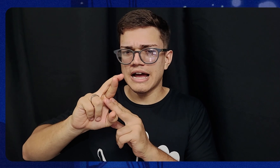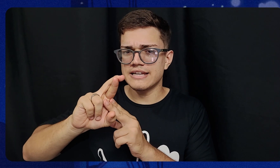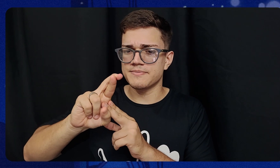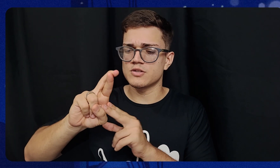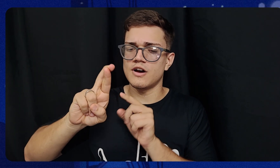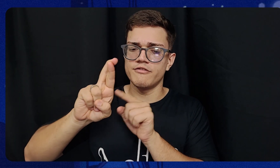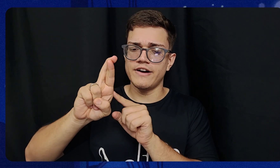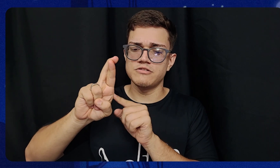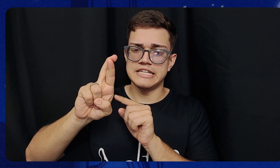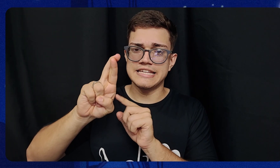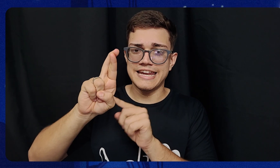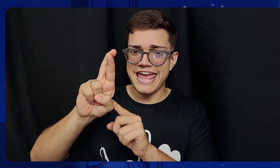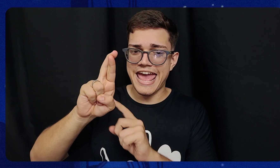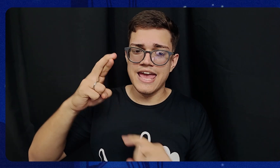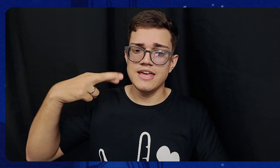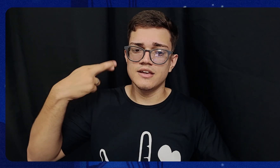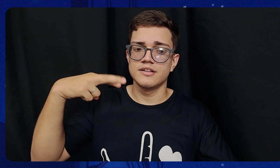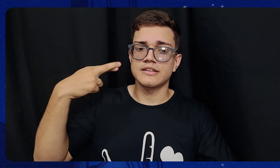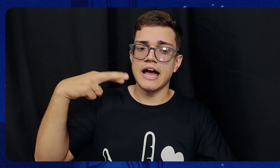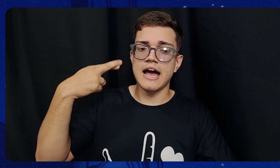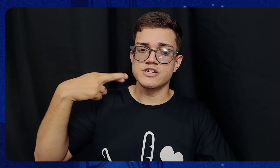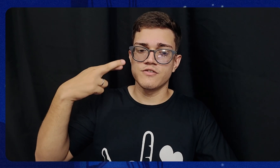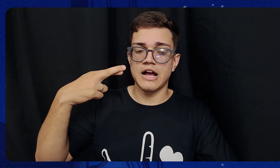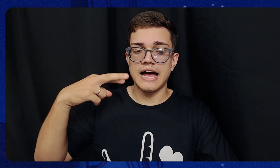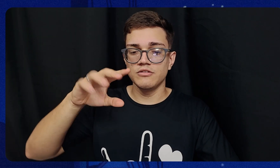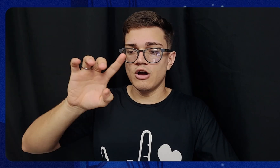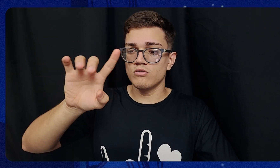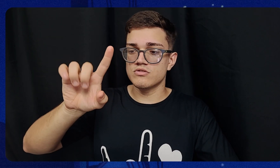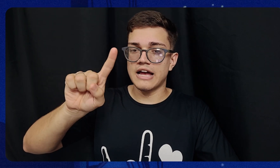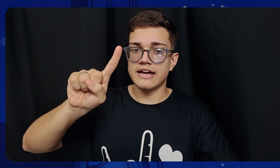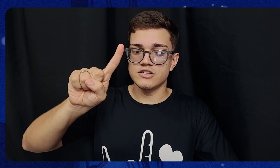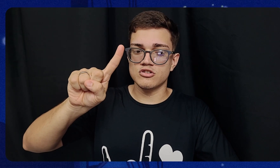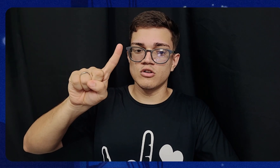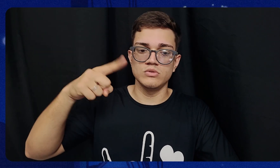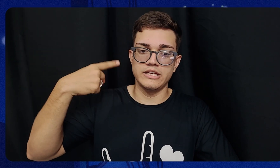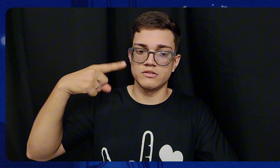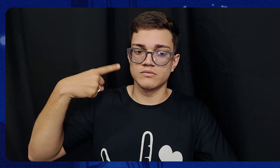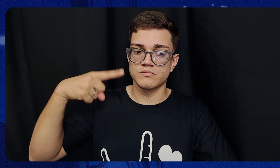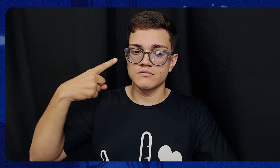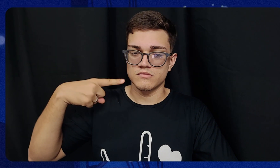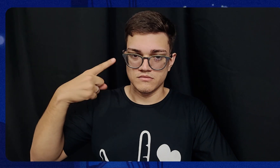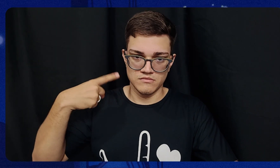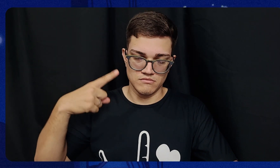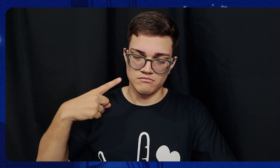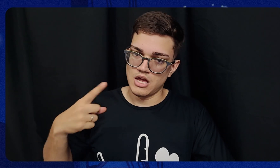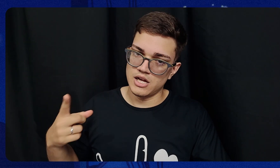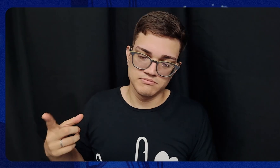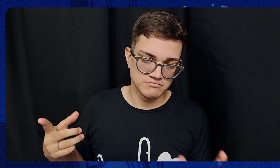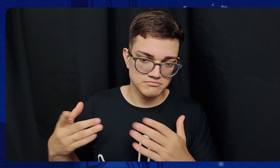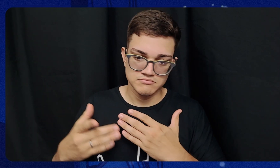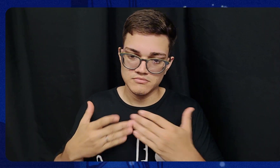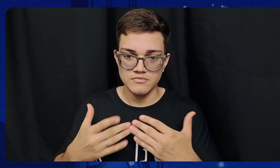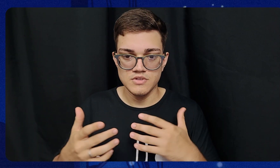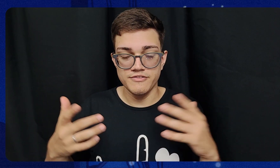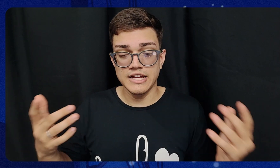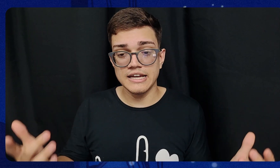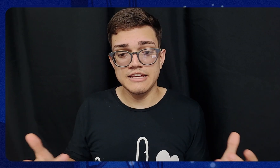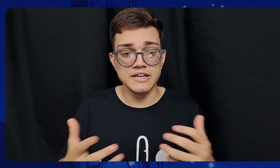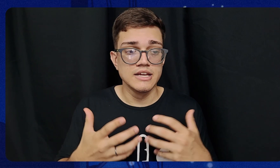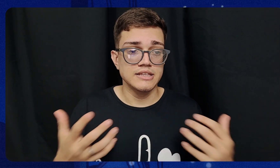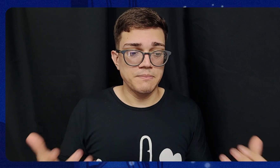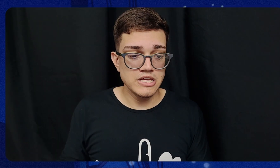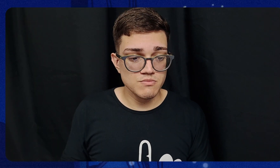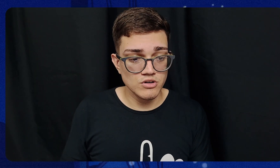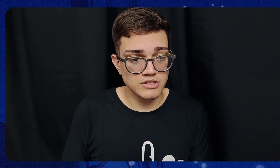Alguns lugares, pessoal, vai utilizar em R, tá? Advogado. E em alguns lugares, só um dedo, tá? Fica